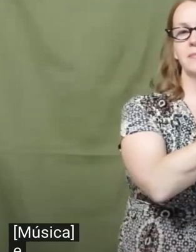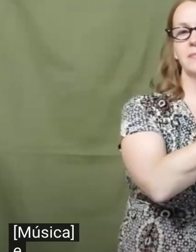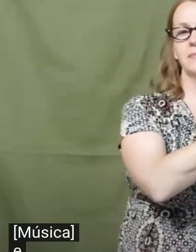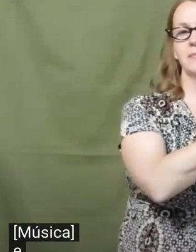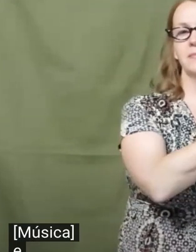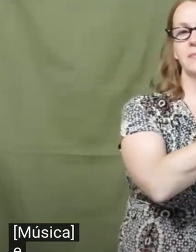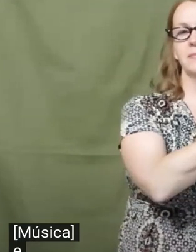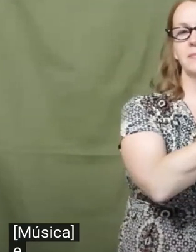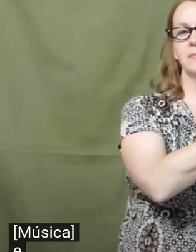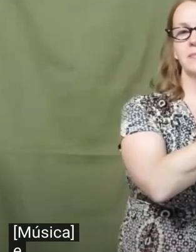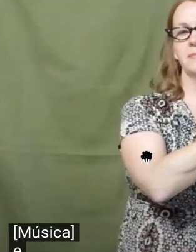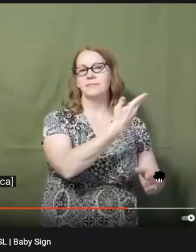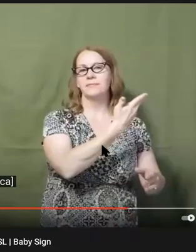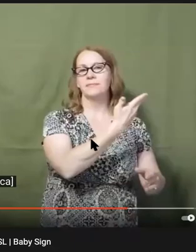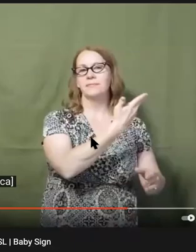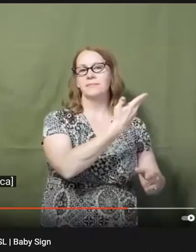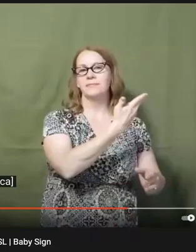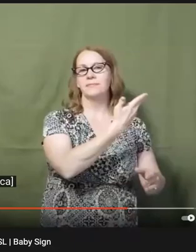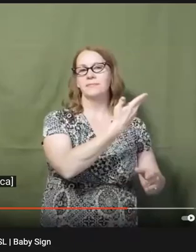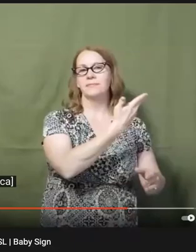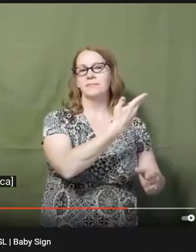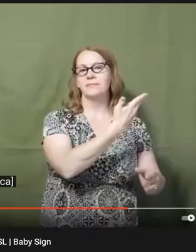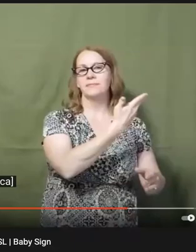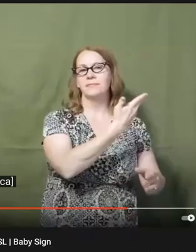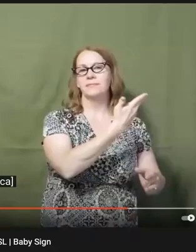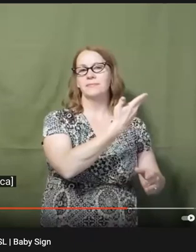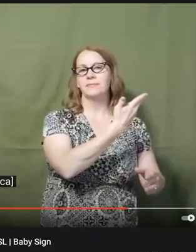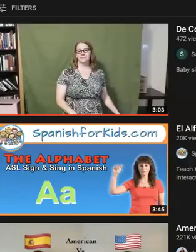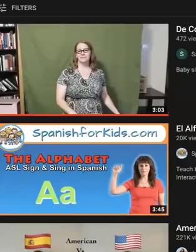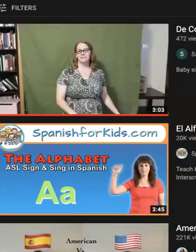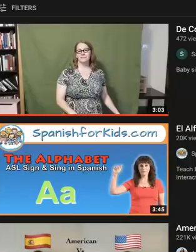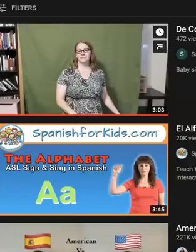Beautifully done. Muy lindo, muy bien hecho.